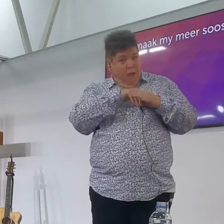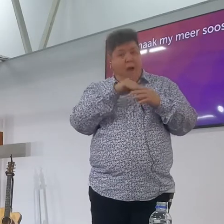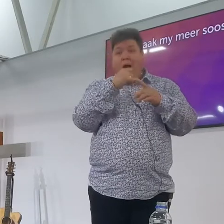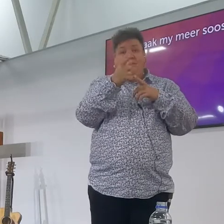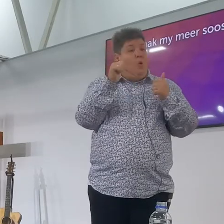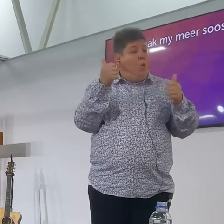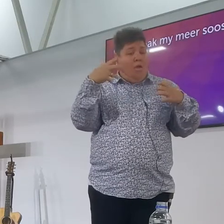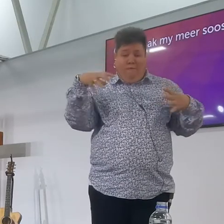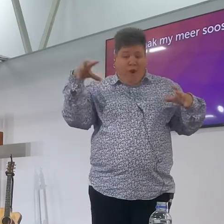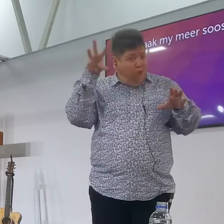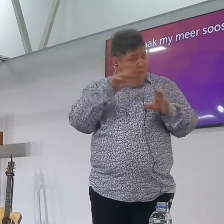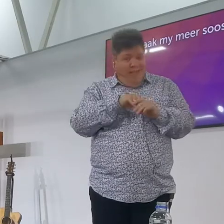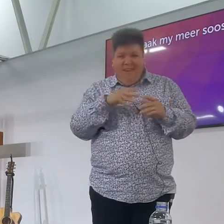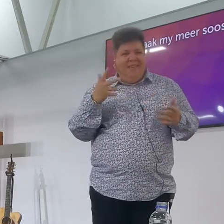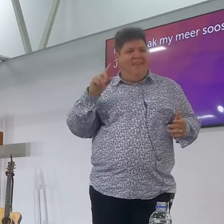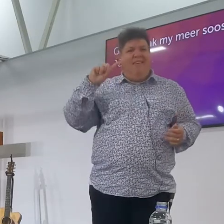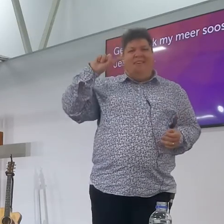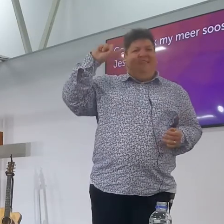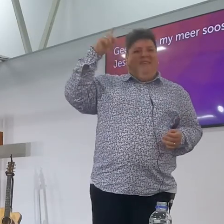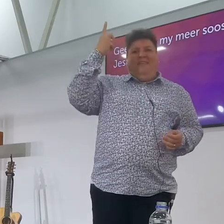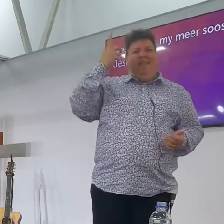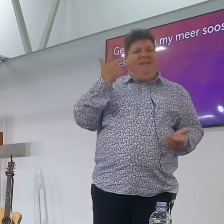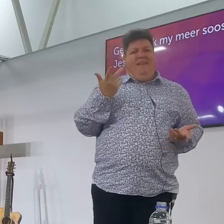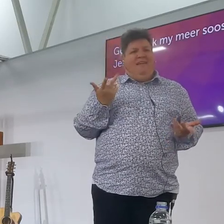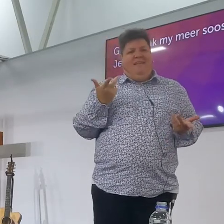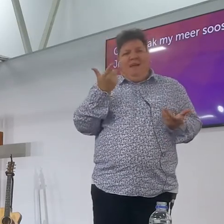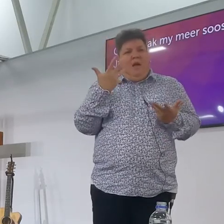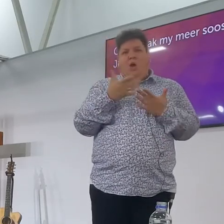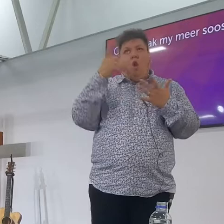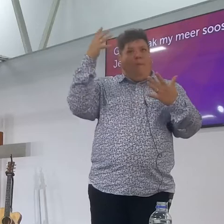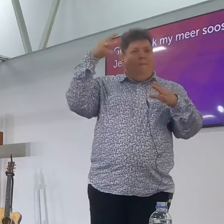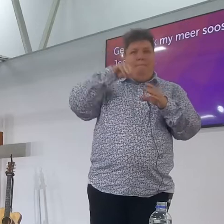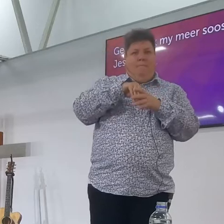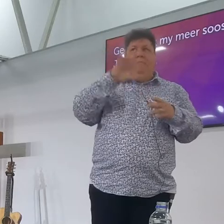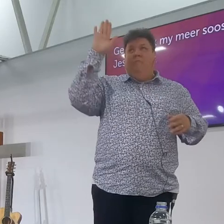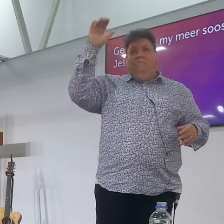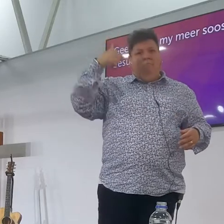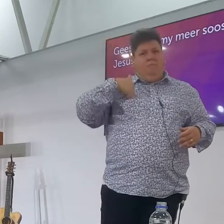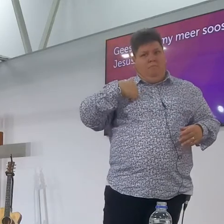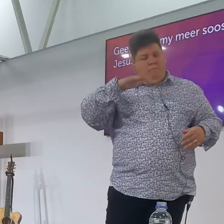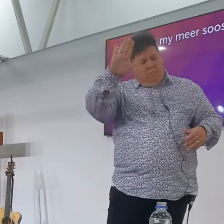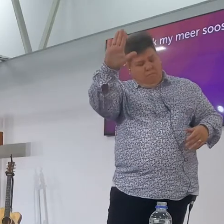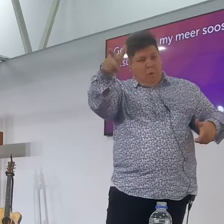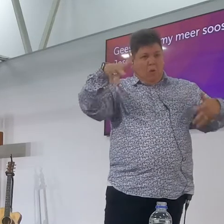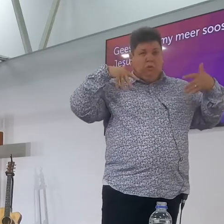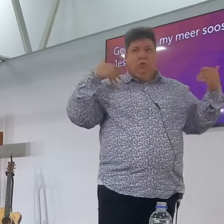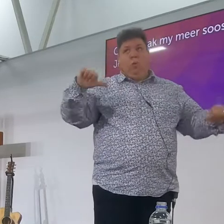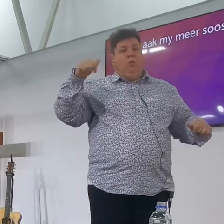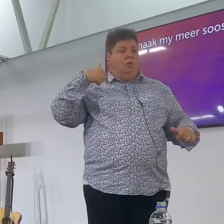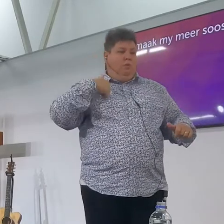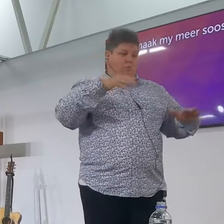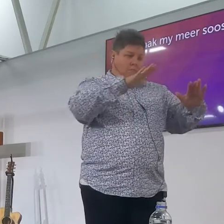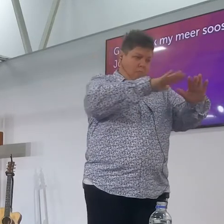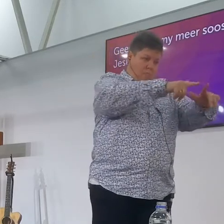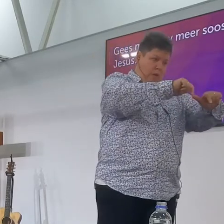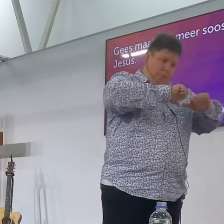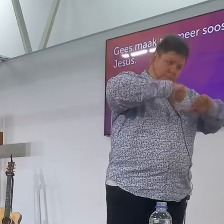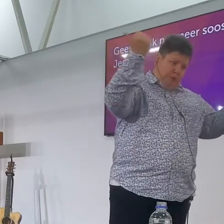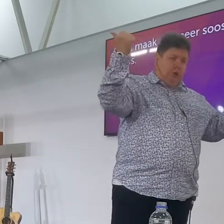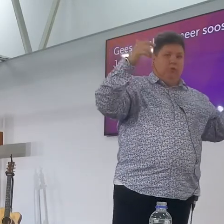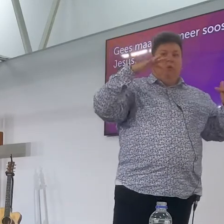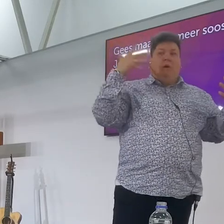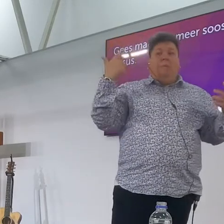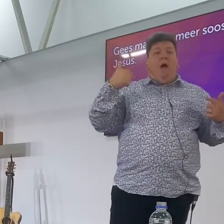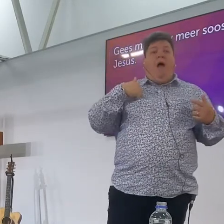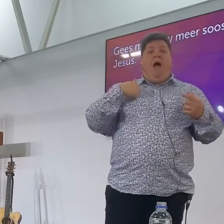en sê, Here, ek het in U naam duiwels uitgedryf, Here, ek het in U naam die siekes gesond gemaak, Here, ons het die dooies opgewek, maar ek